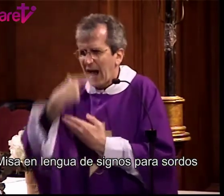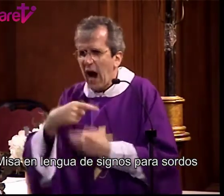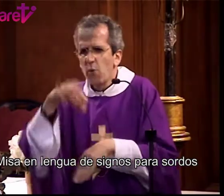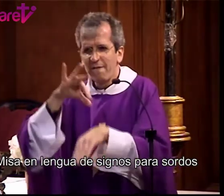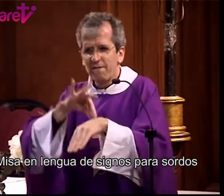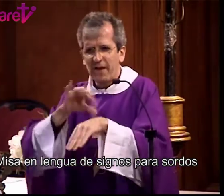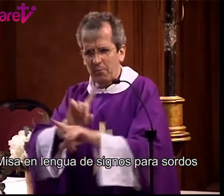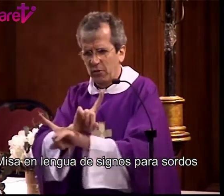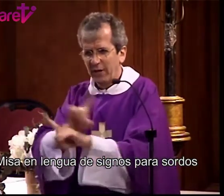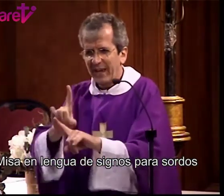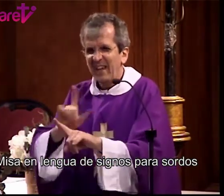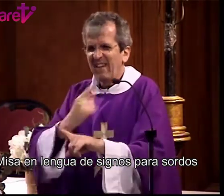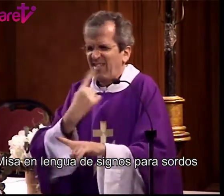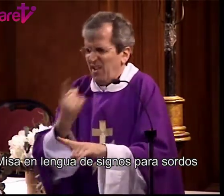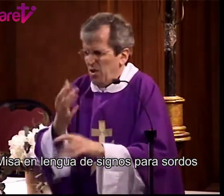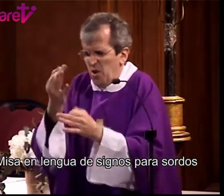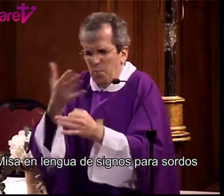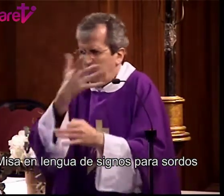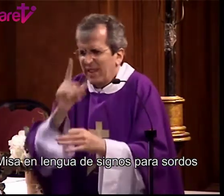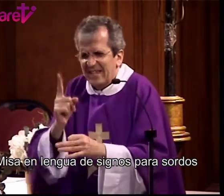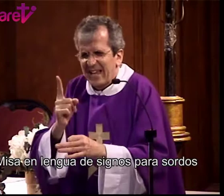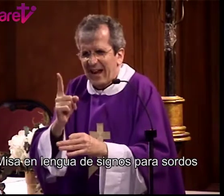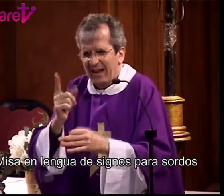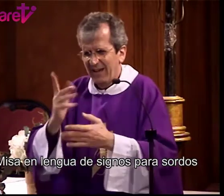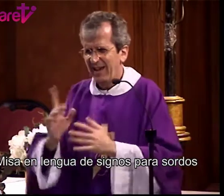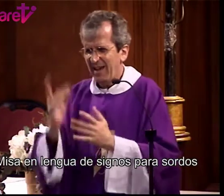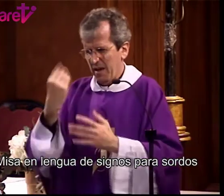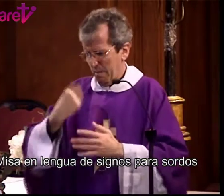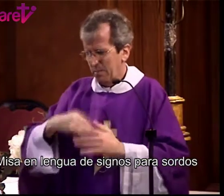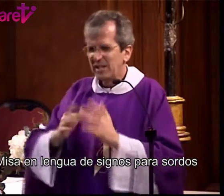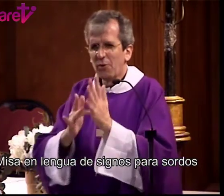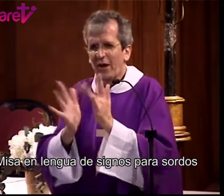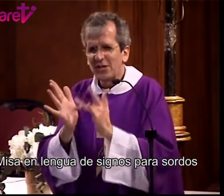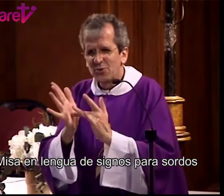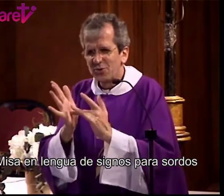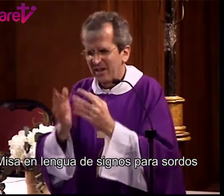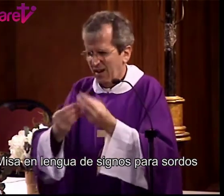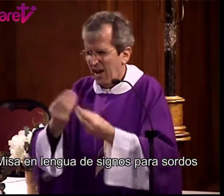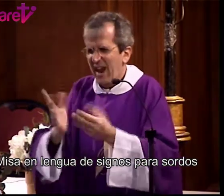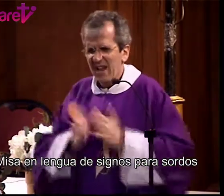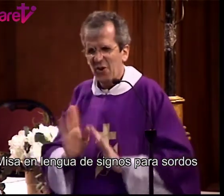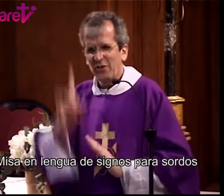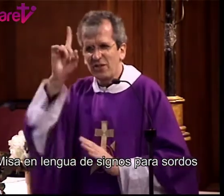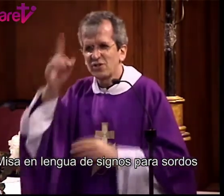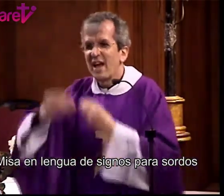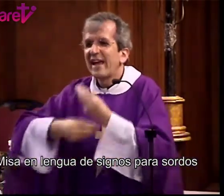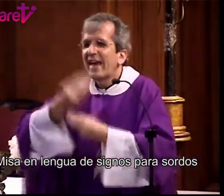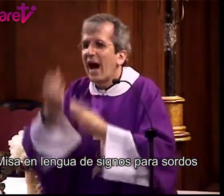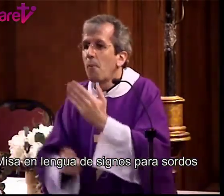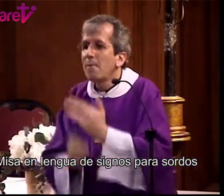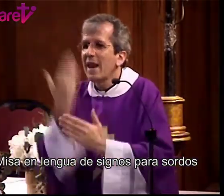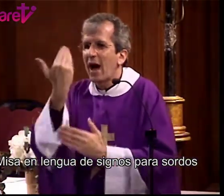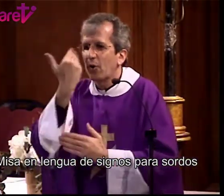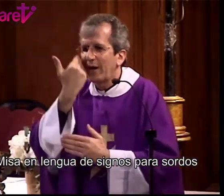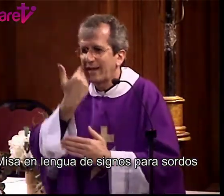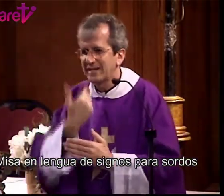un enfermo, no puede ser, mismo Jesús, el Hijo de Dios, que haga un milagro en